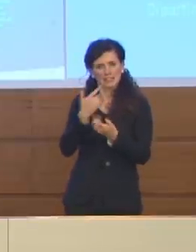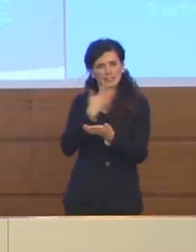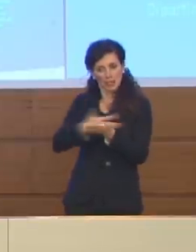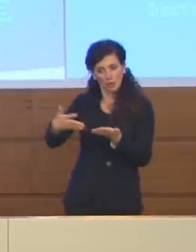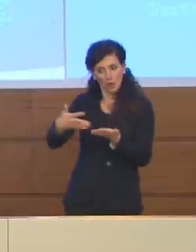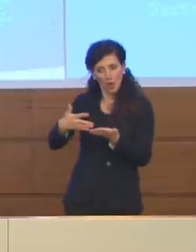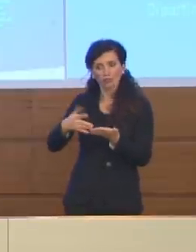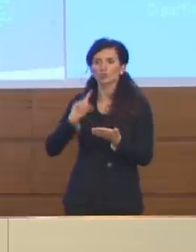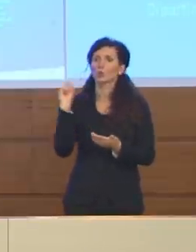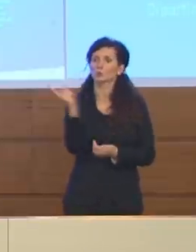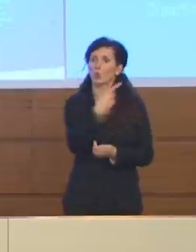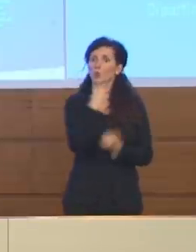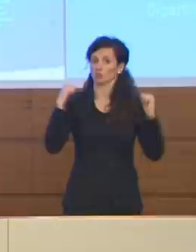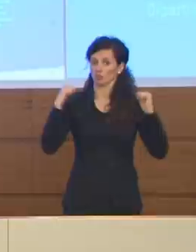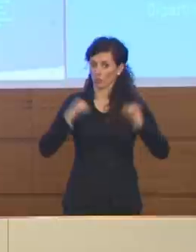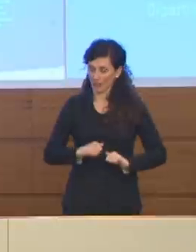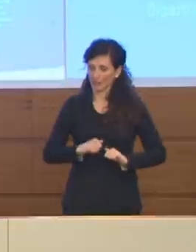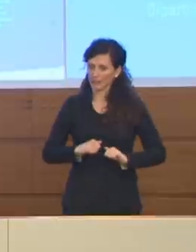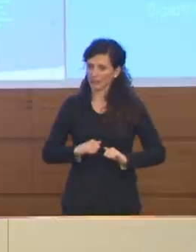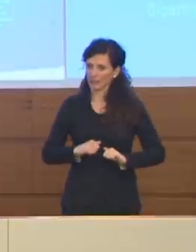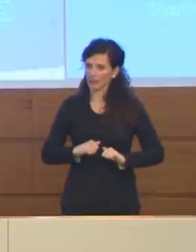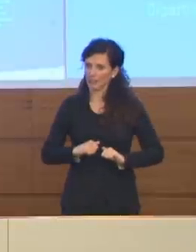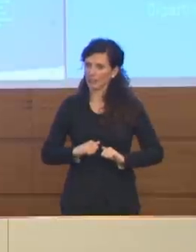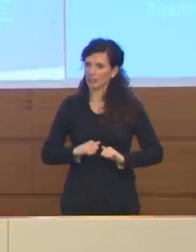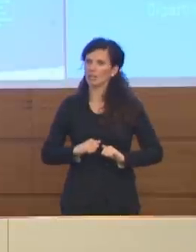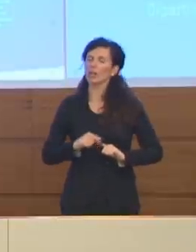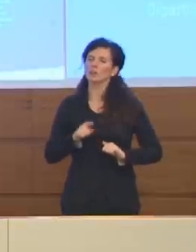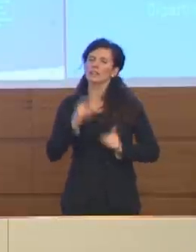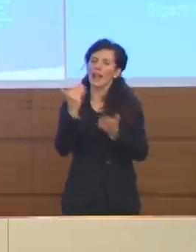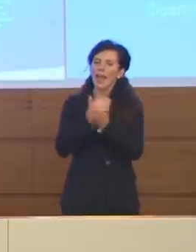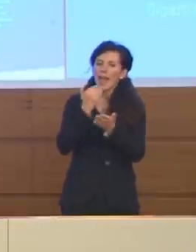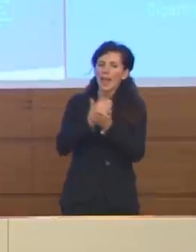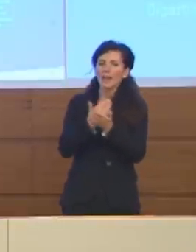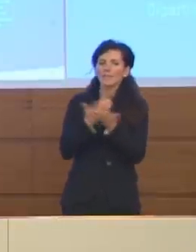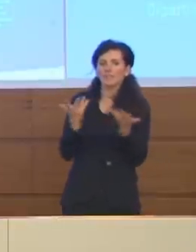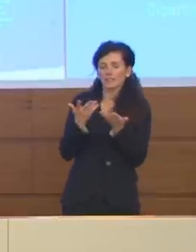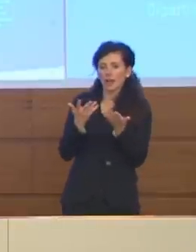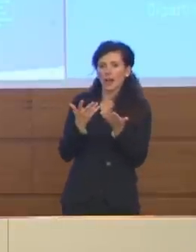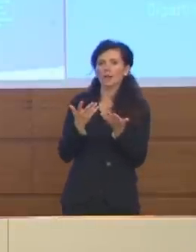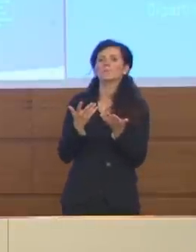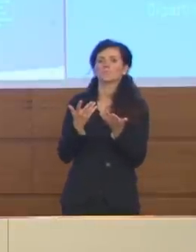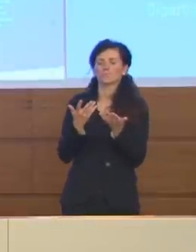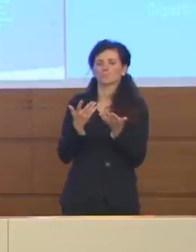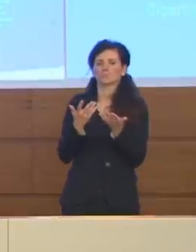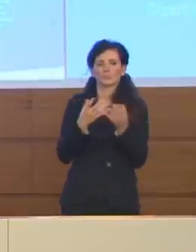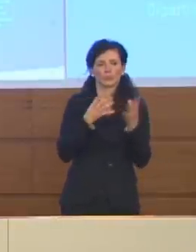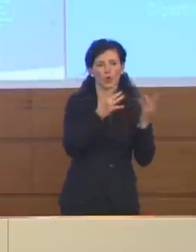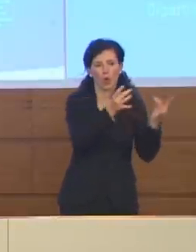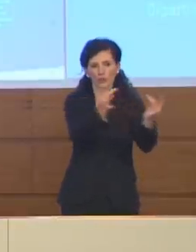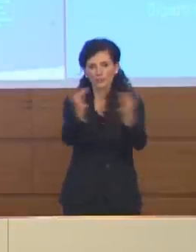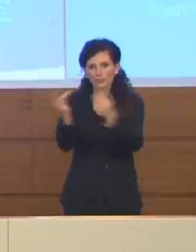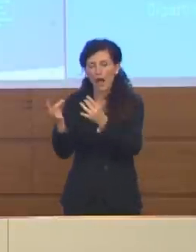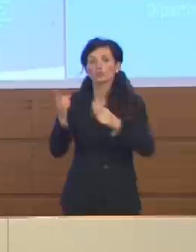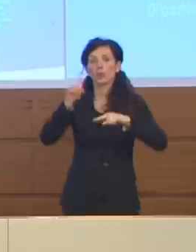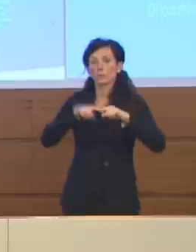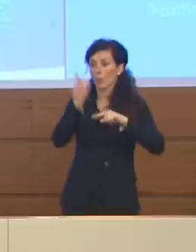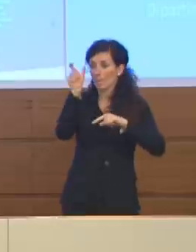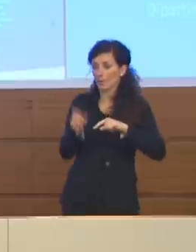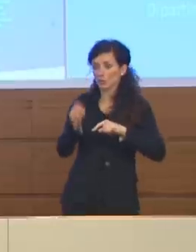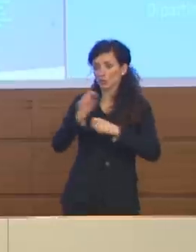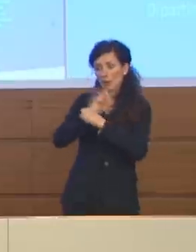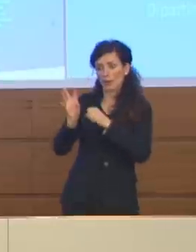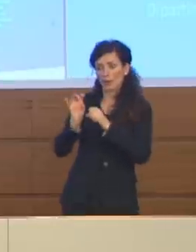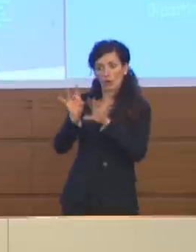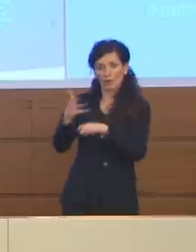cittadini per magari cercare di isolare il più possibile eventuali positivi ovviamente dovrebbero poi fare il tampone